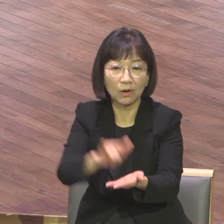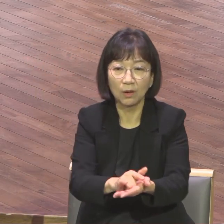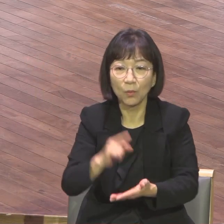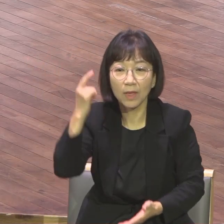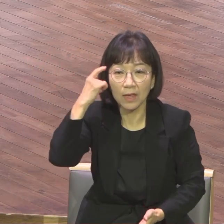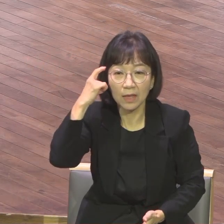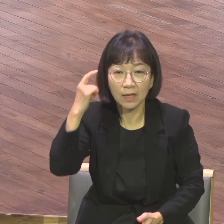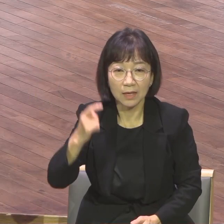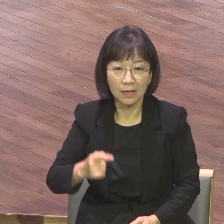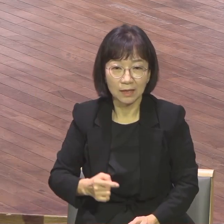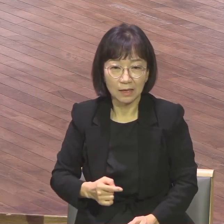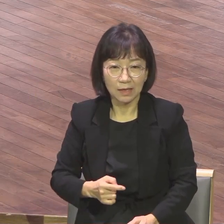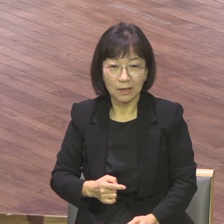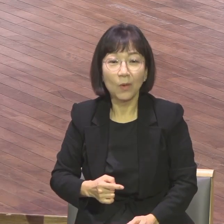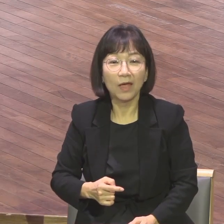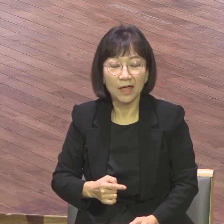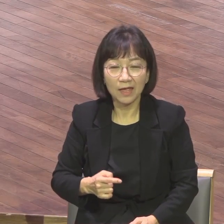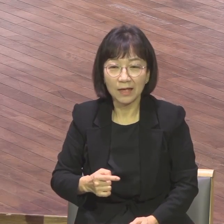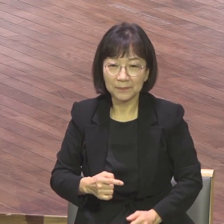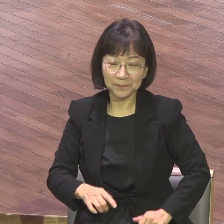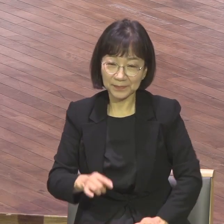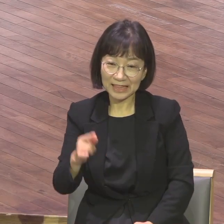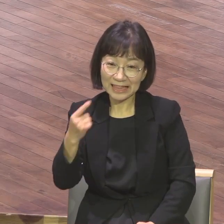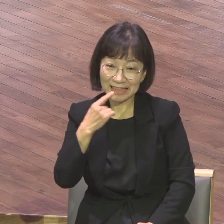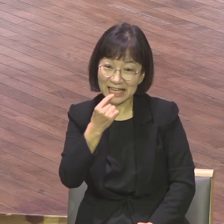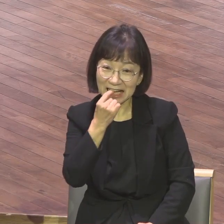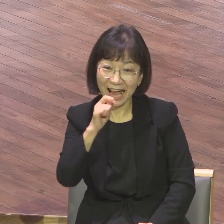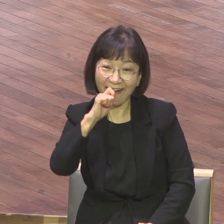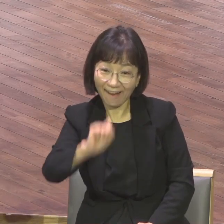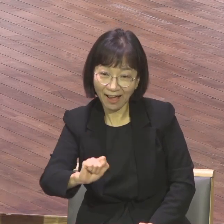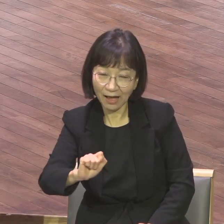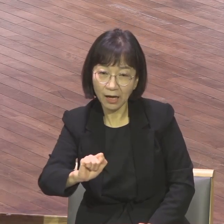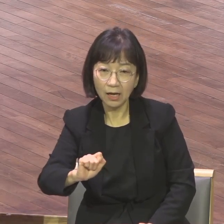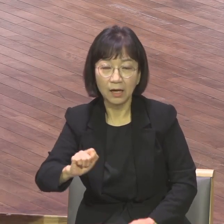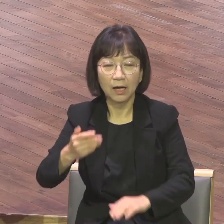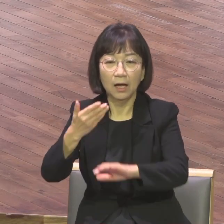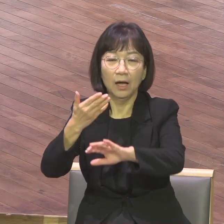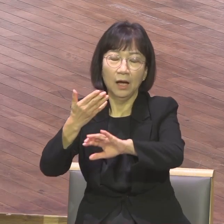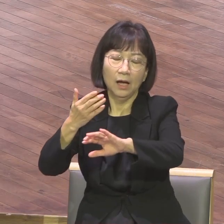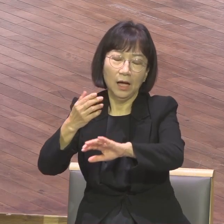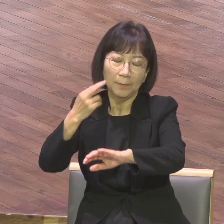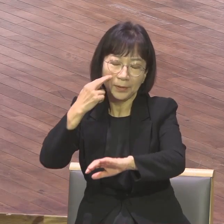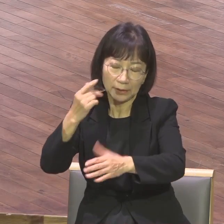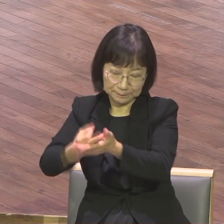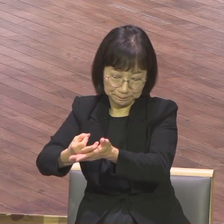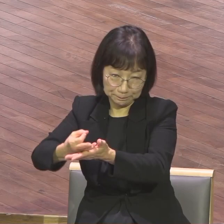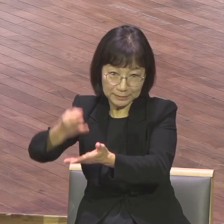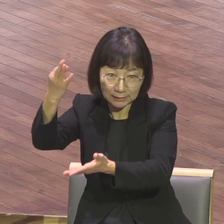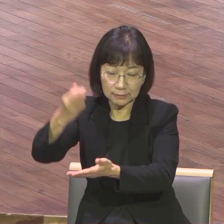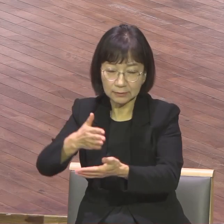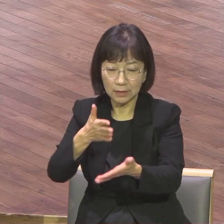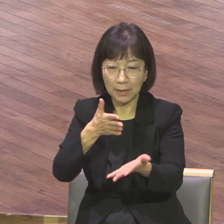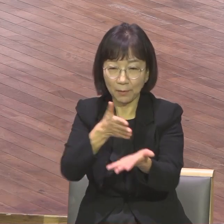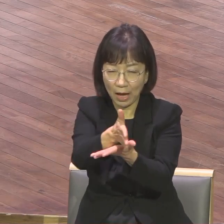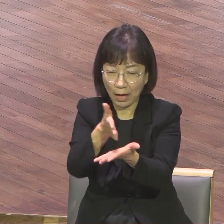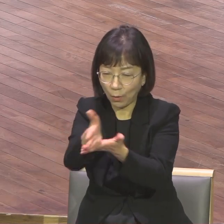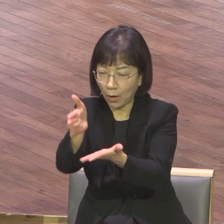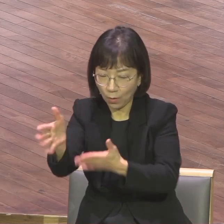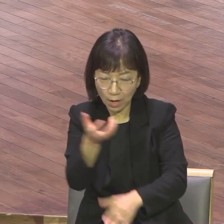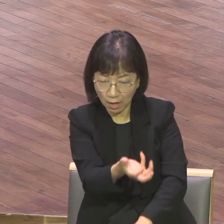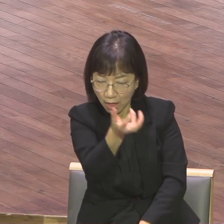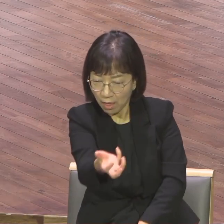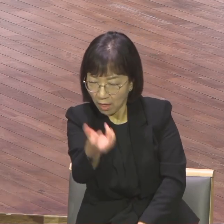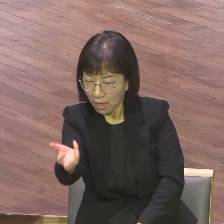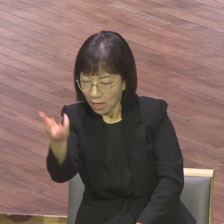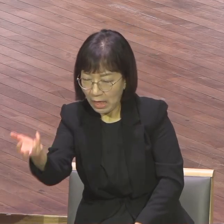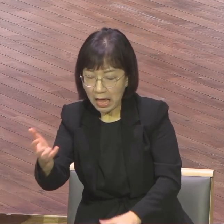없어요. 이빨 하나 뽑으려고 그래도 해외는요, 엄청 복잡합니다. 신경과 가야 되고, 무슨과 거쳐가지고